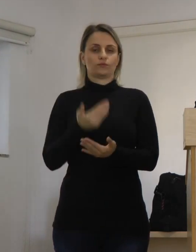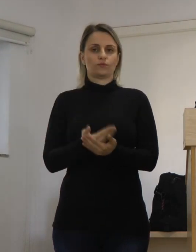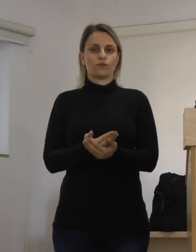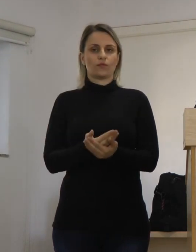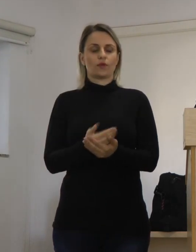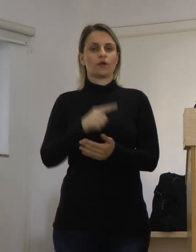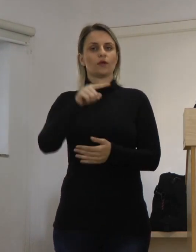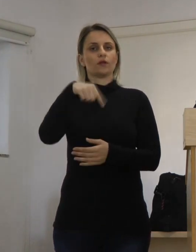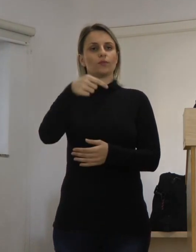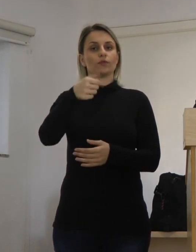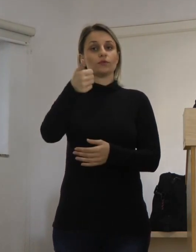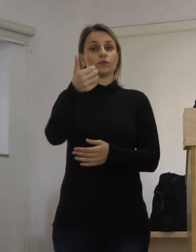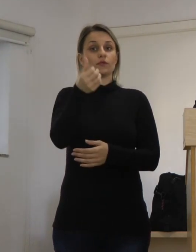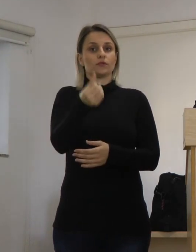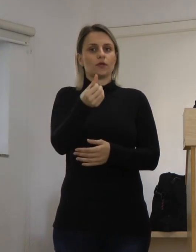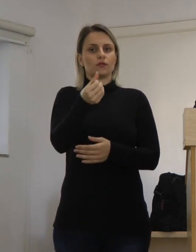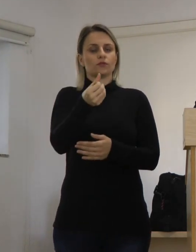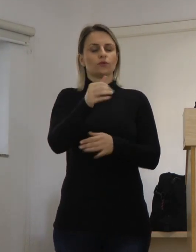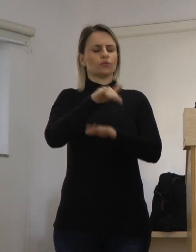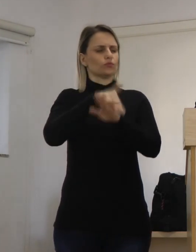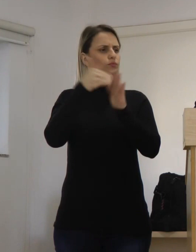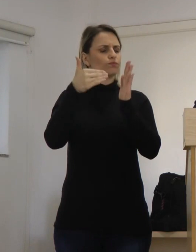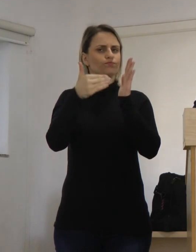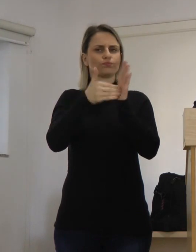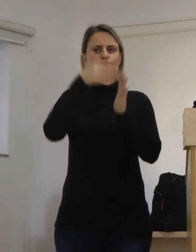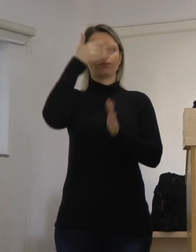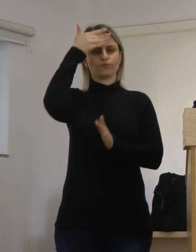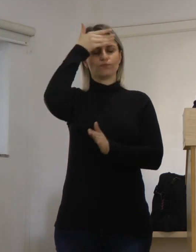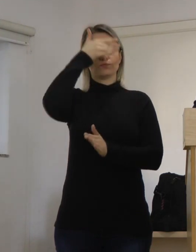Aos 16 ele vai ficar completamente cego.